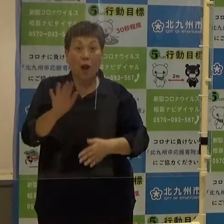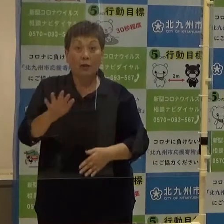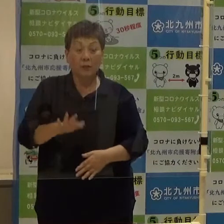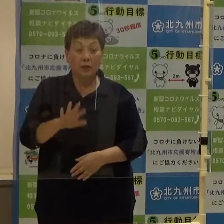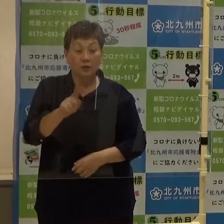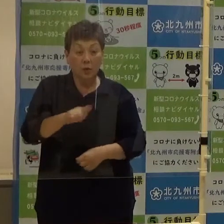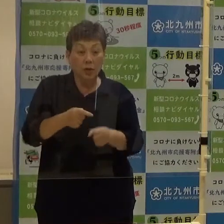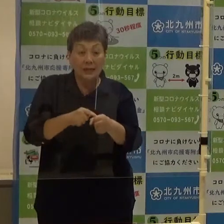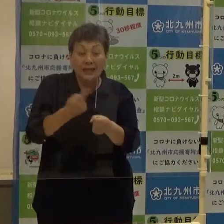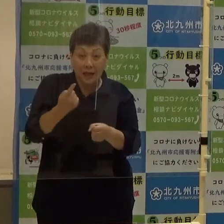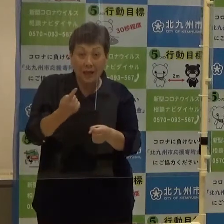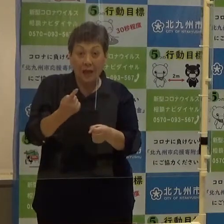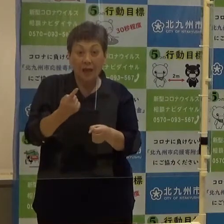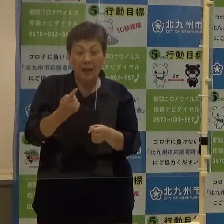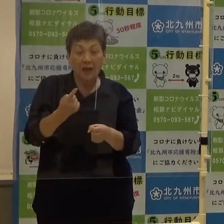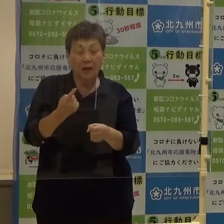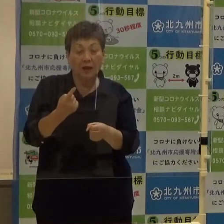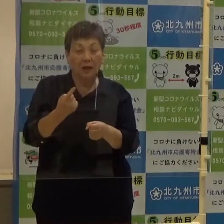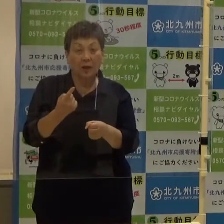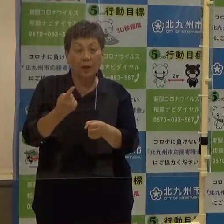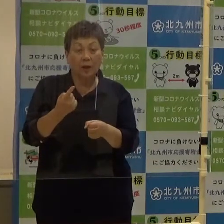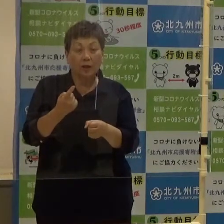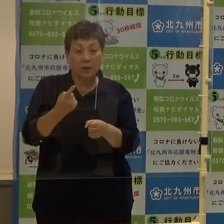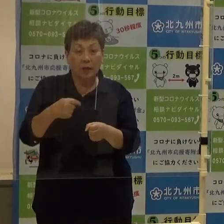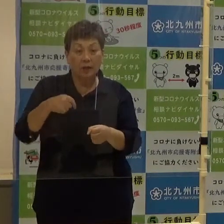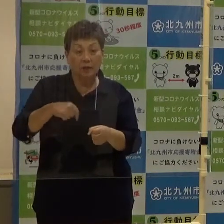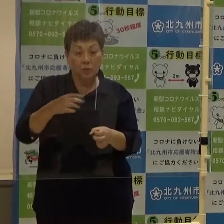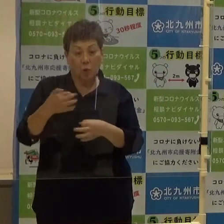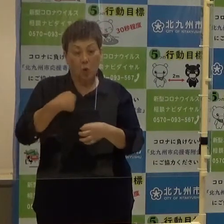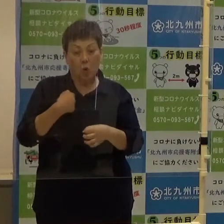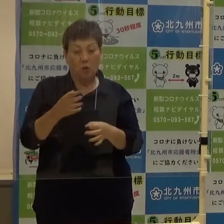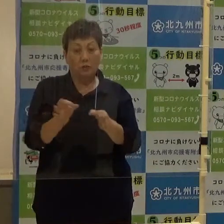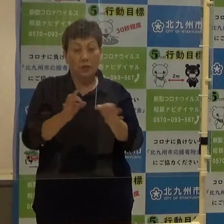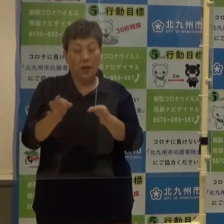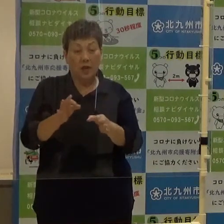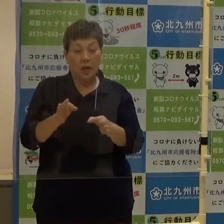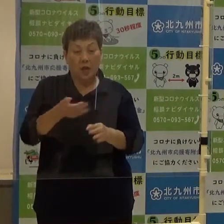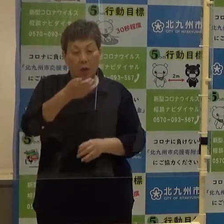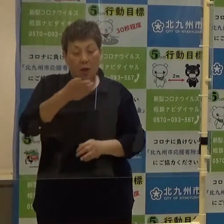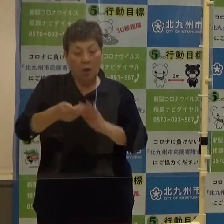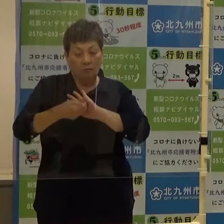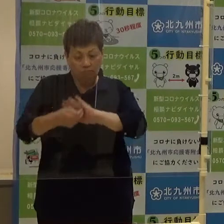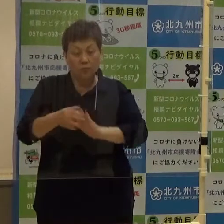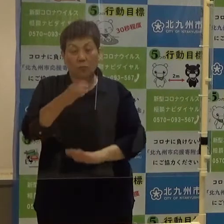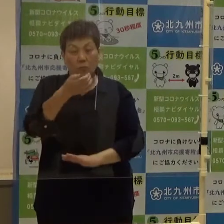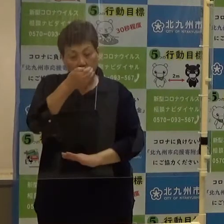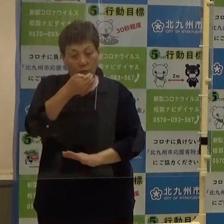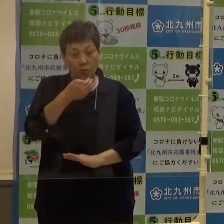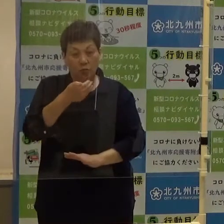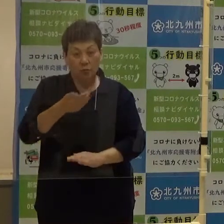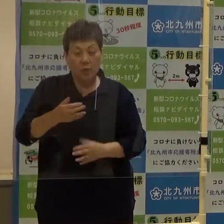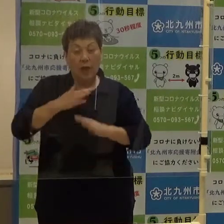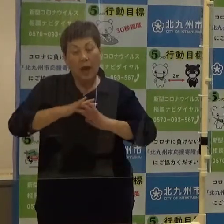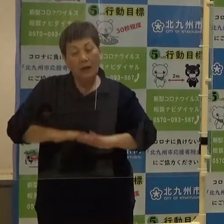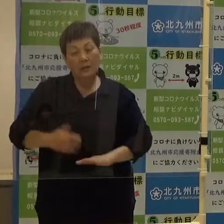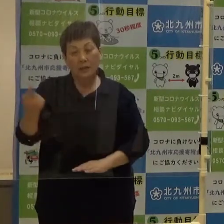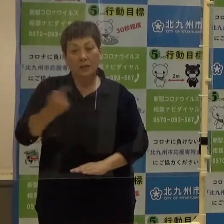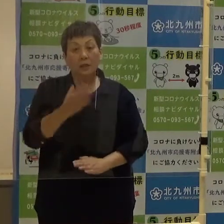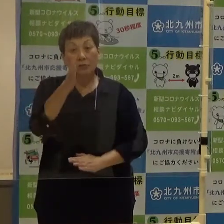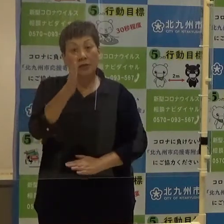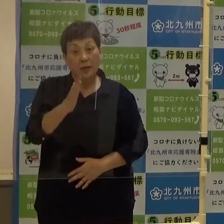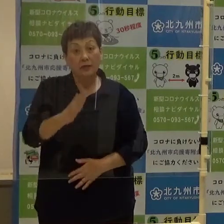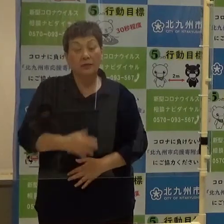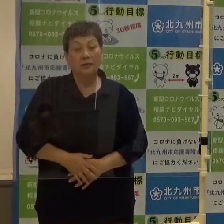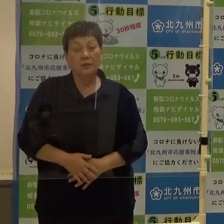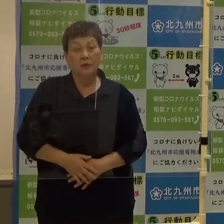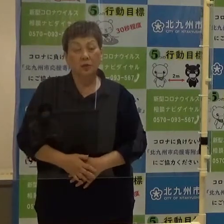けによりましてですね、我が店舗は万全の体制を取っているからぜひ安心して来てくださいと、そうい